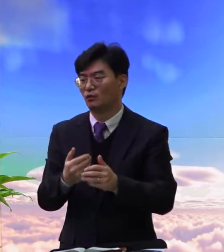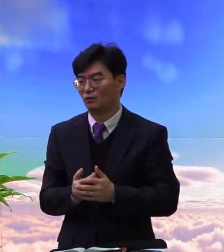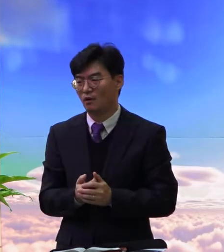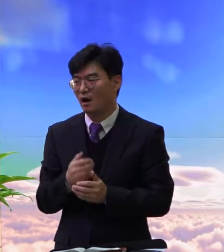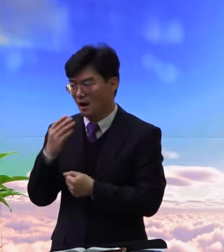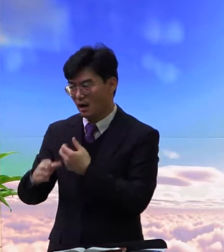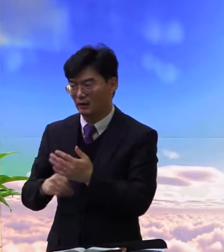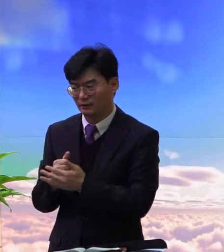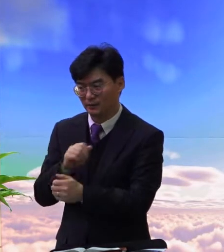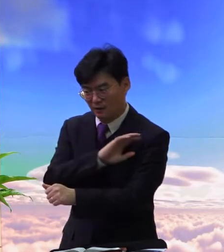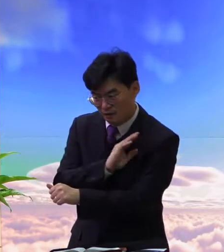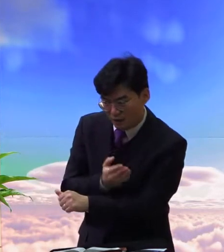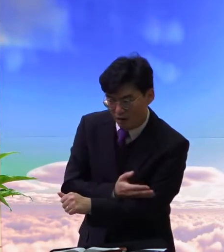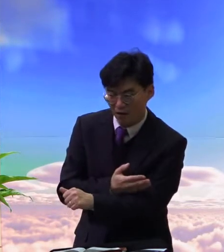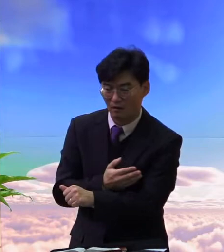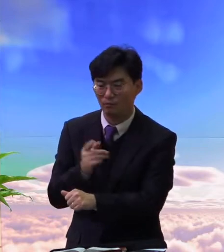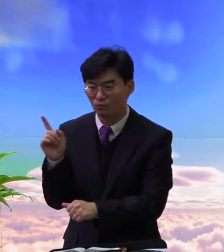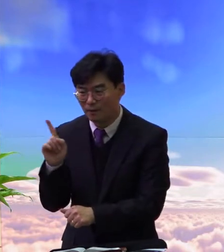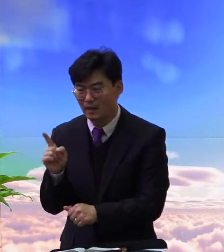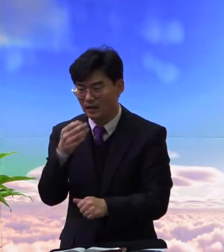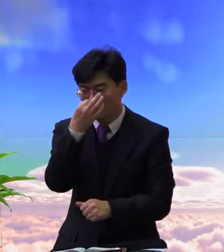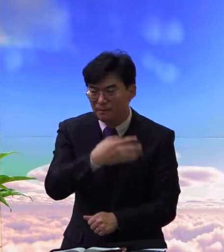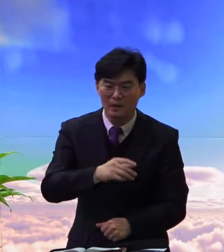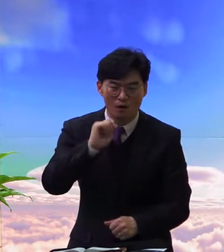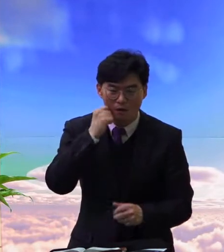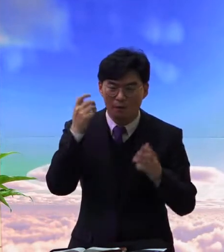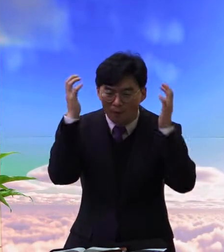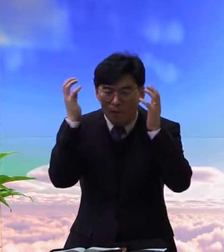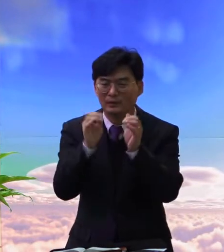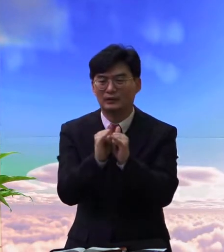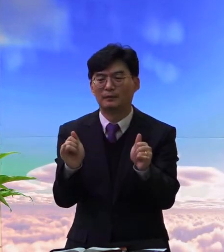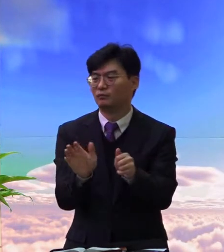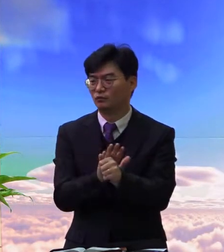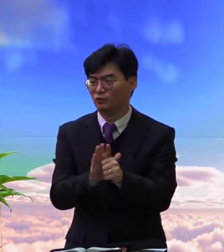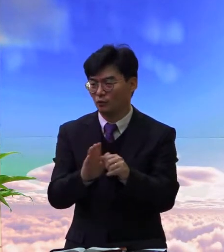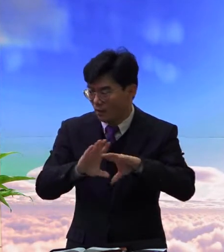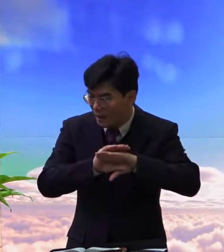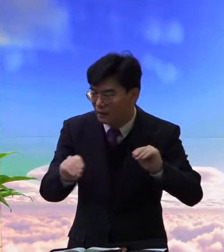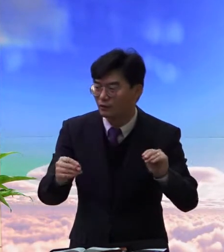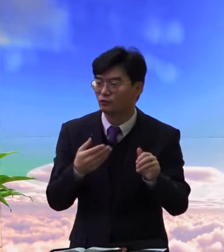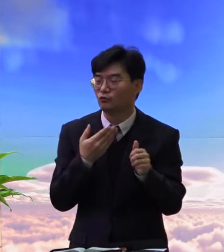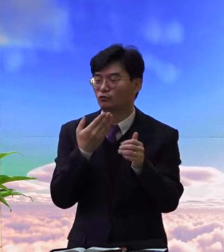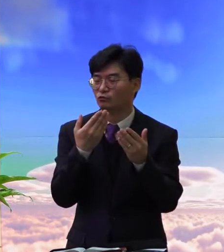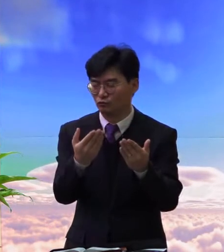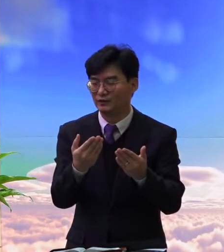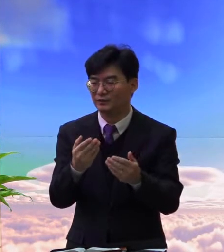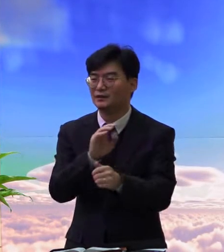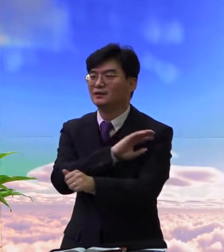그 하나님의 은혜를 우리가 경험했습니다. 이 은혜의 자리에 여러분들이 남은 시간